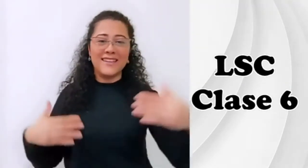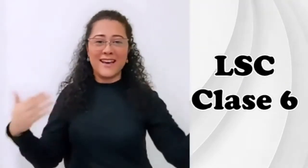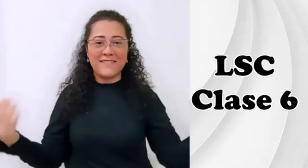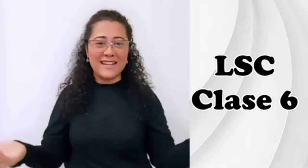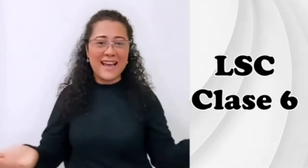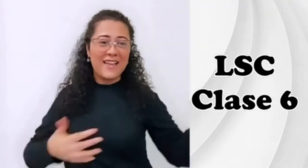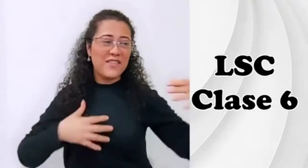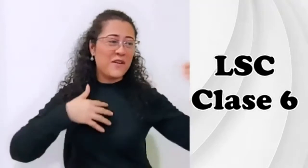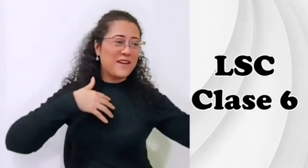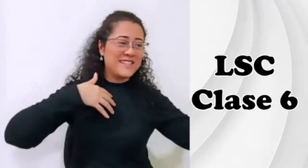ya bailando, haciendo